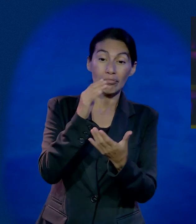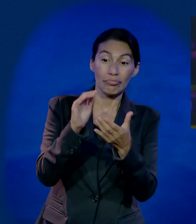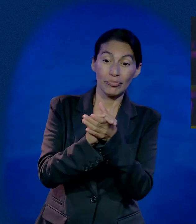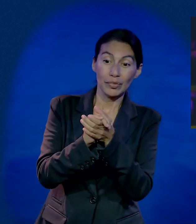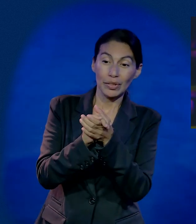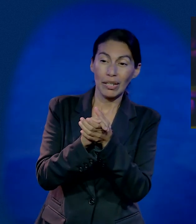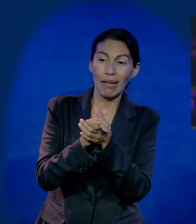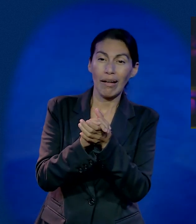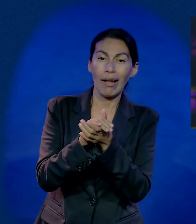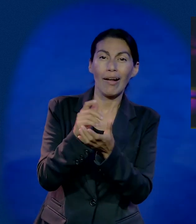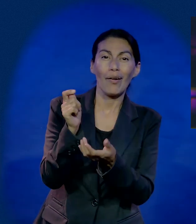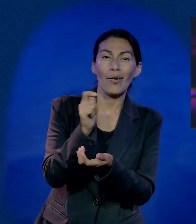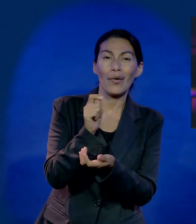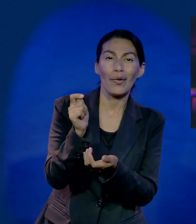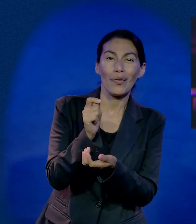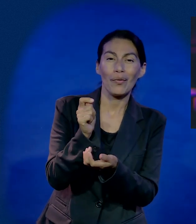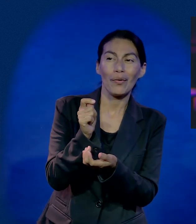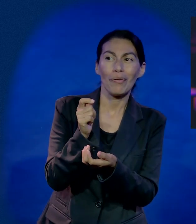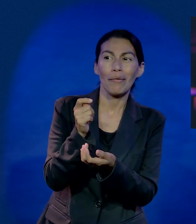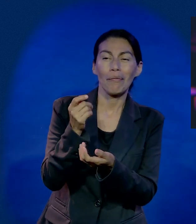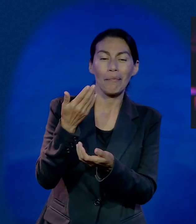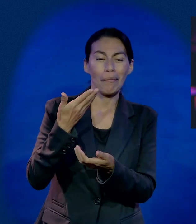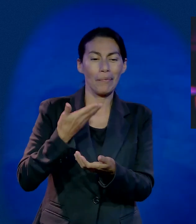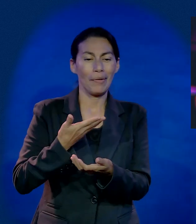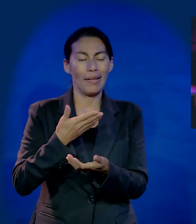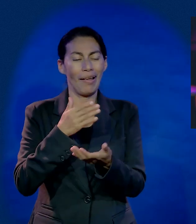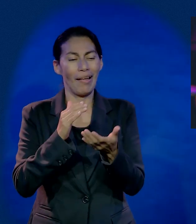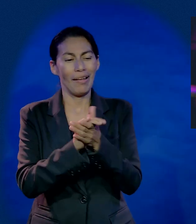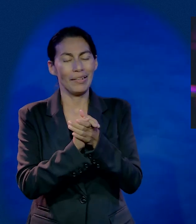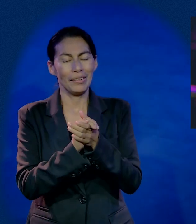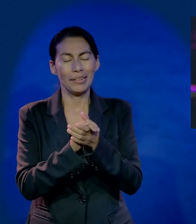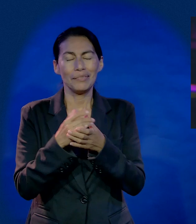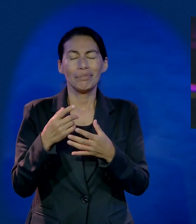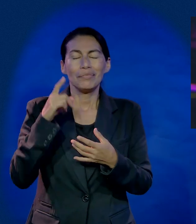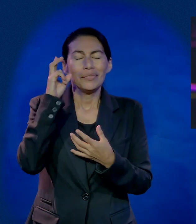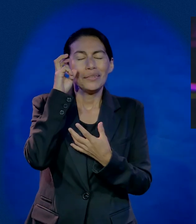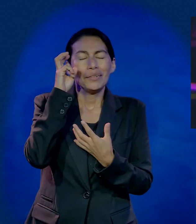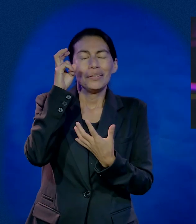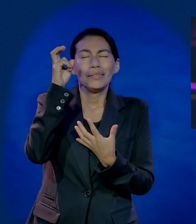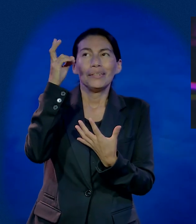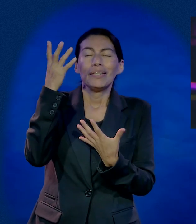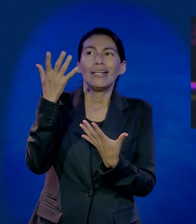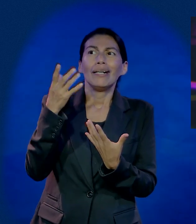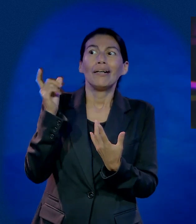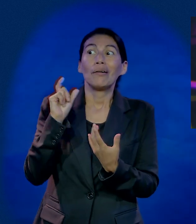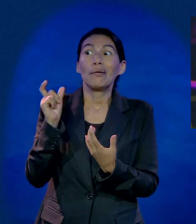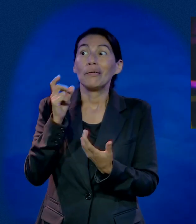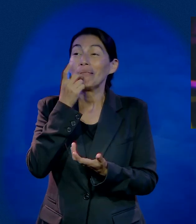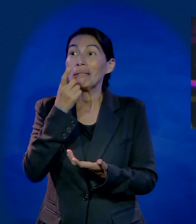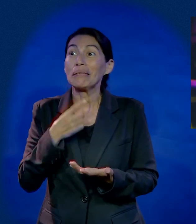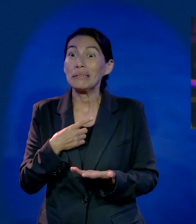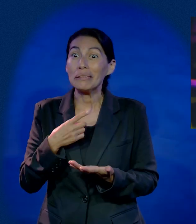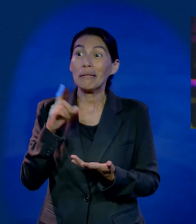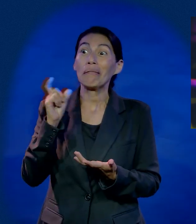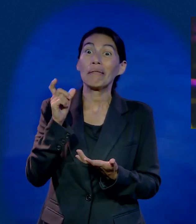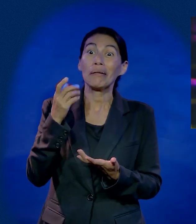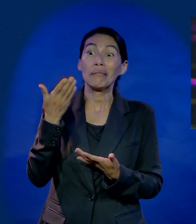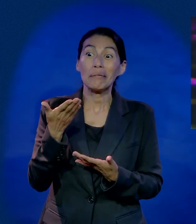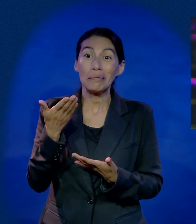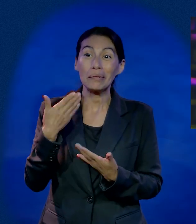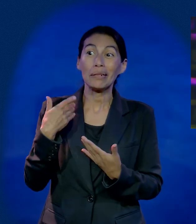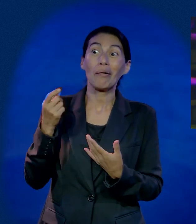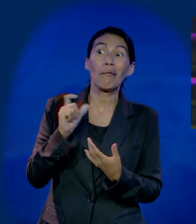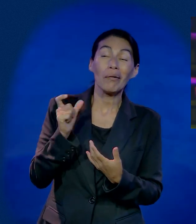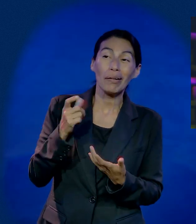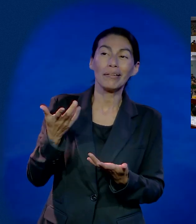sus afectos ahora le diga, ¿te quieres casar conmigo? Y usted lo sueña, ¿cuándo me lo va a